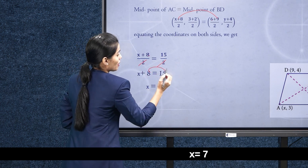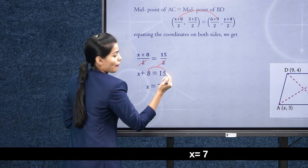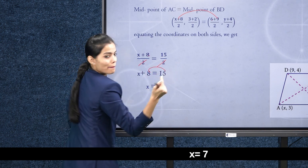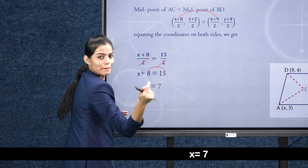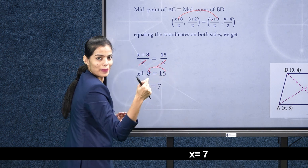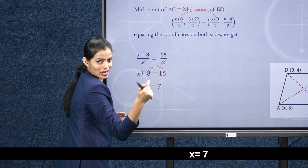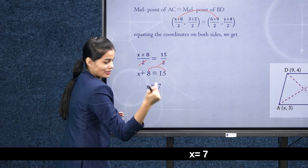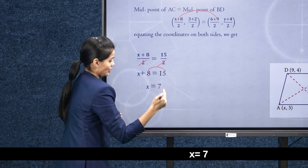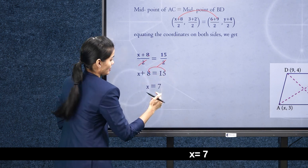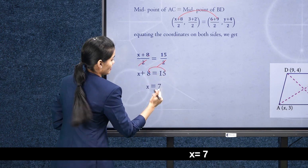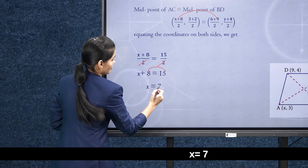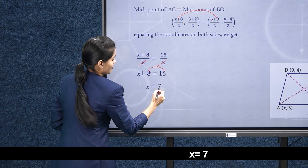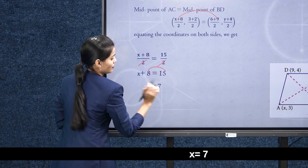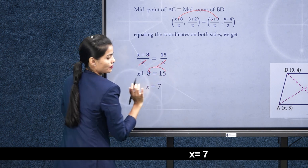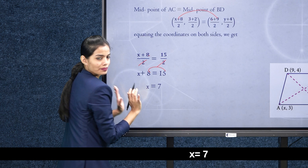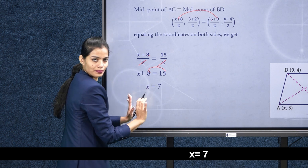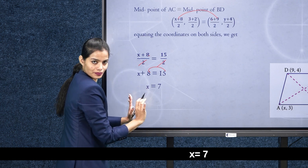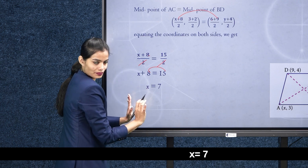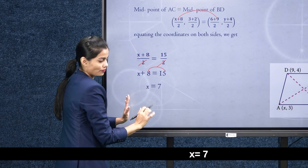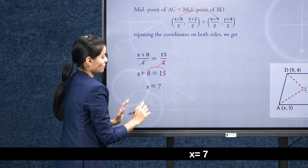x is equal to 7.